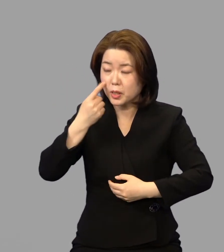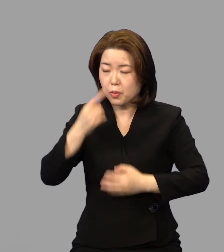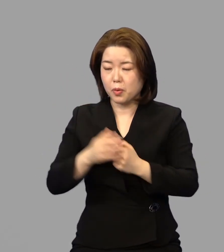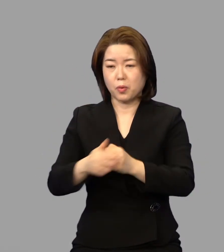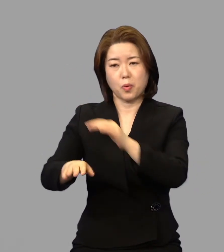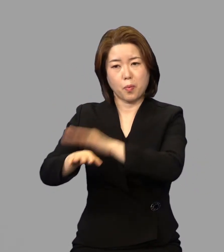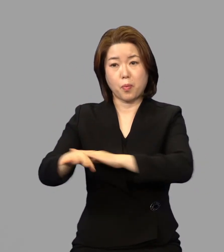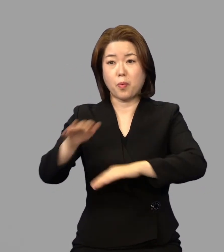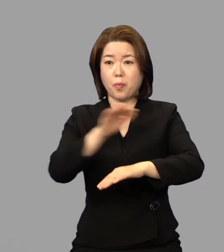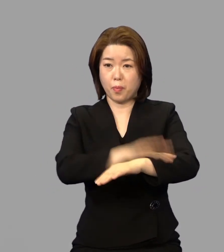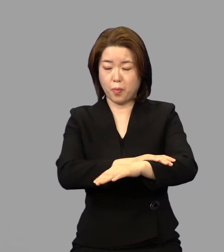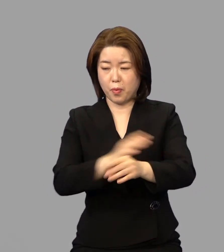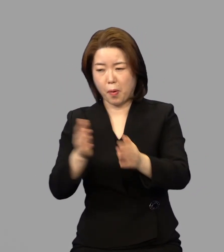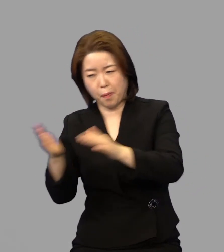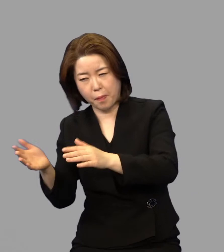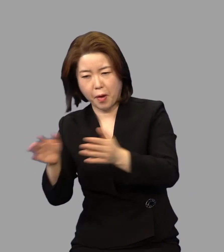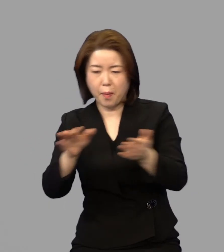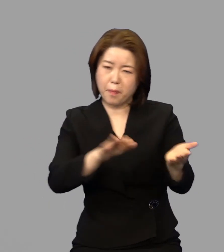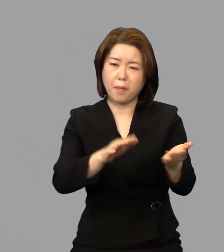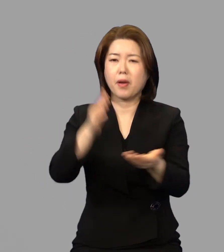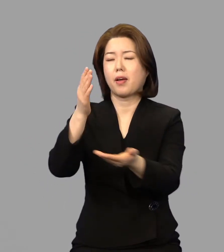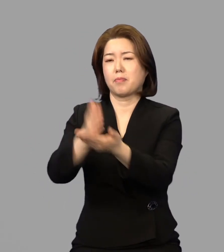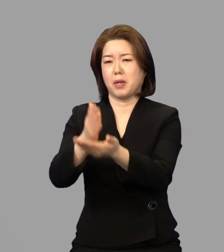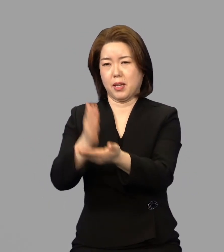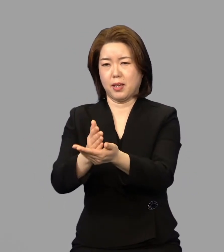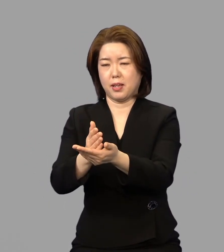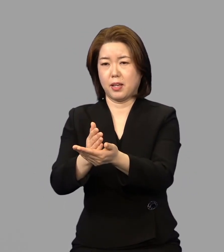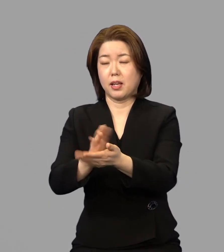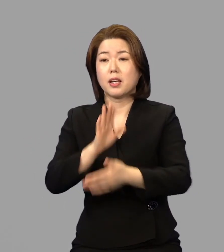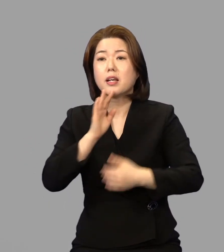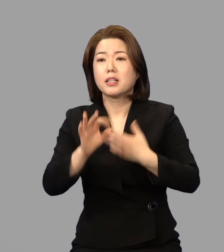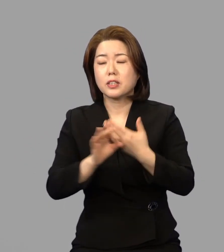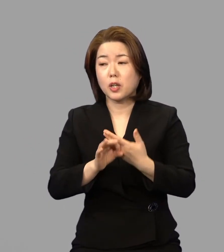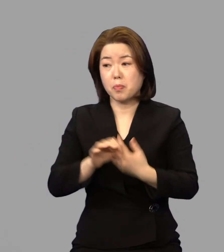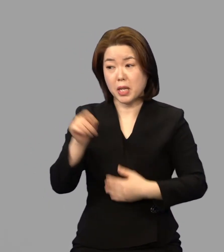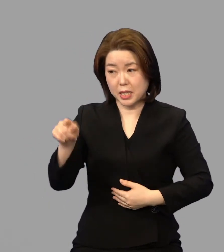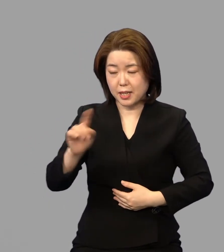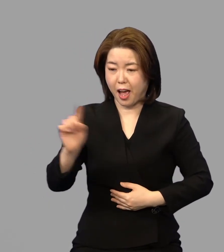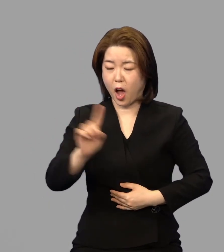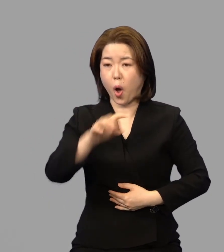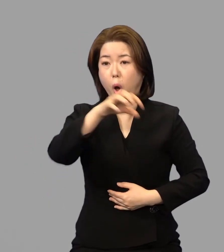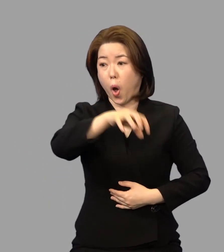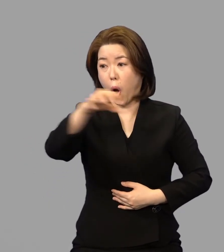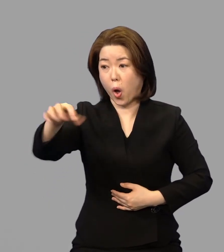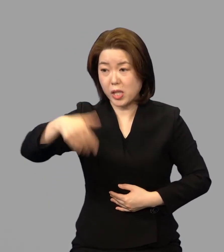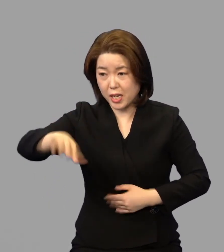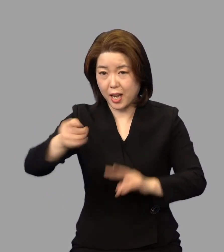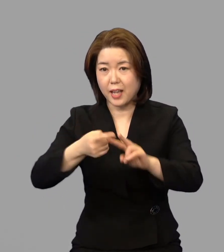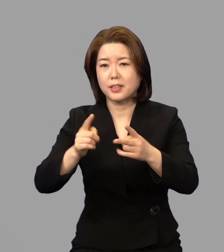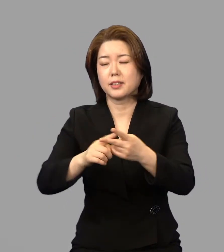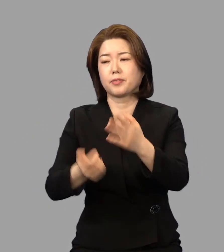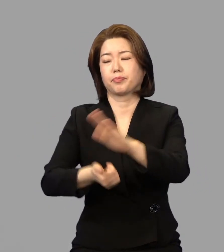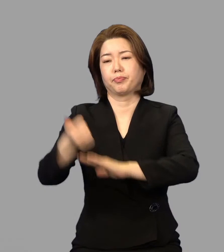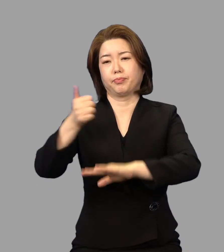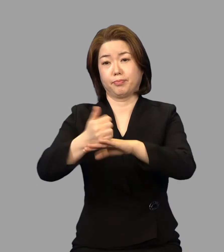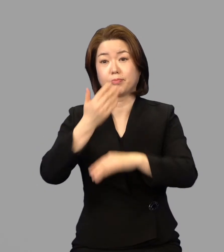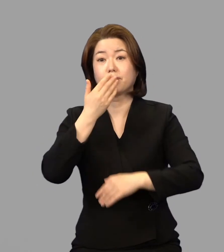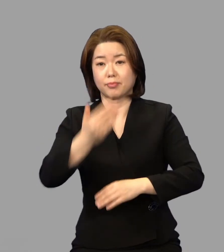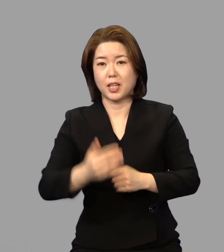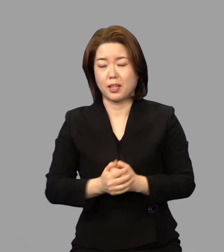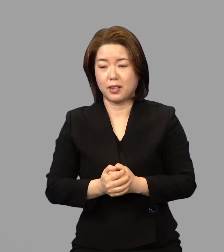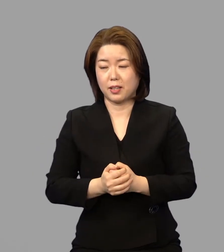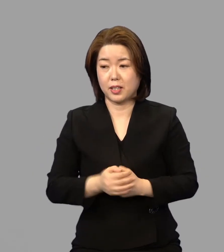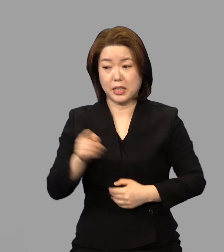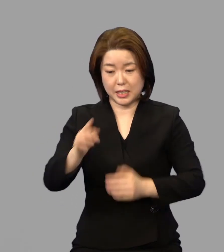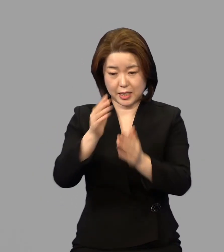오른쪽으로나 왼쪽으로나 치우치지 않도록 하여라. 그러면 내가 어디를 가든지 성공할 것이다. 이